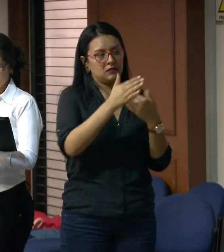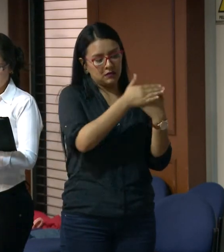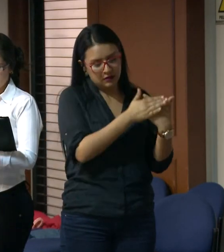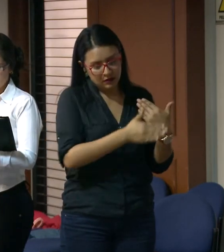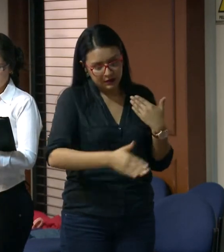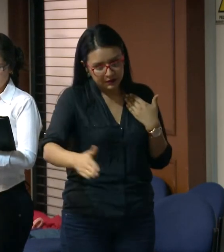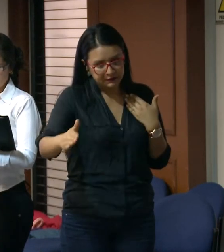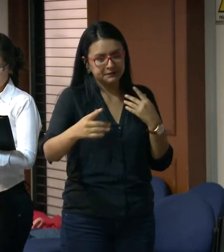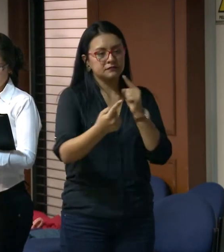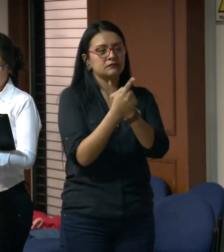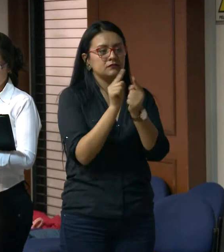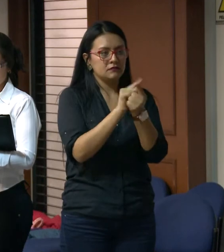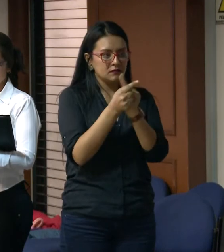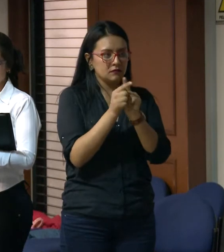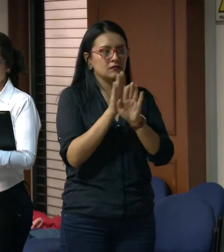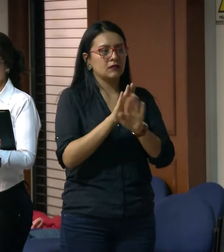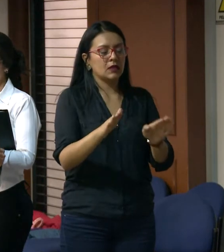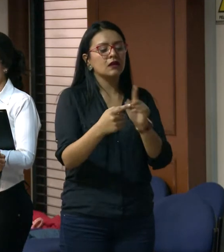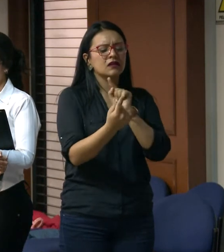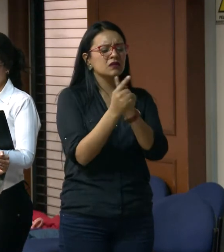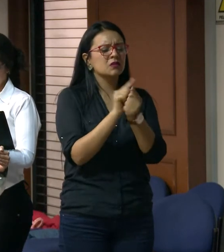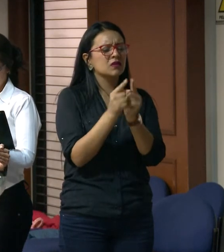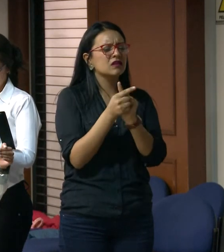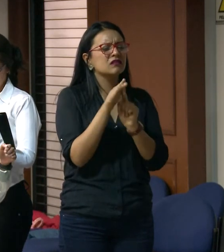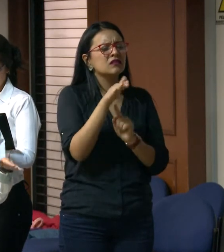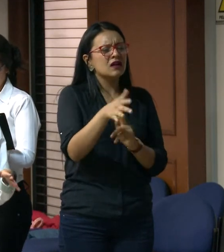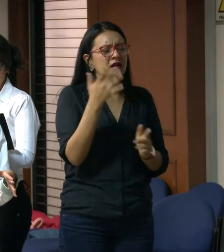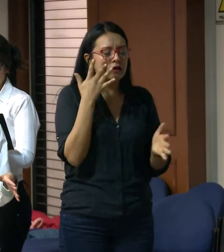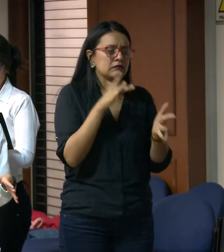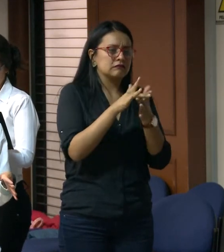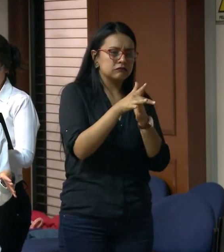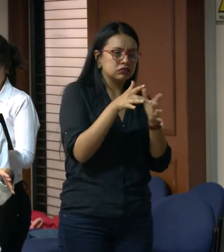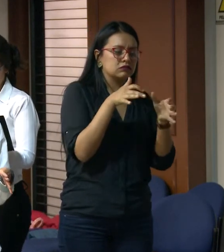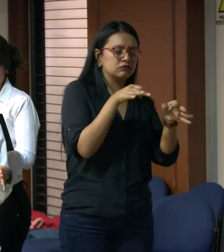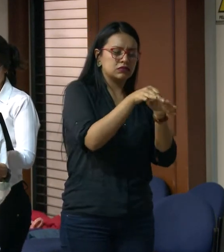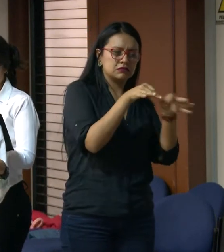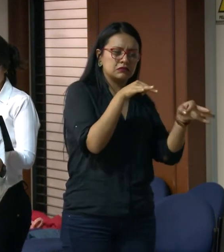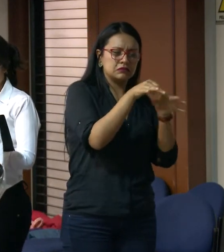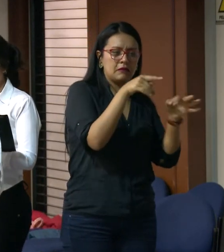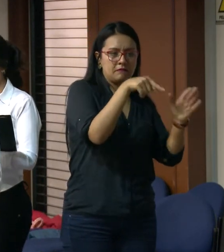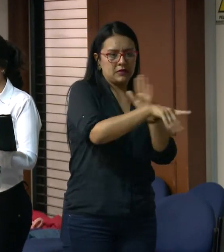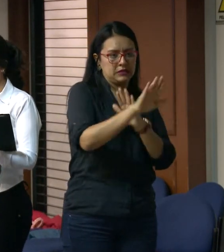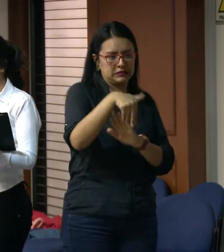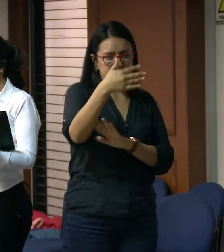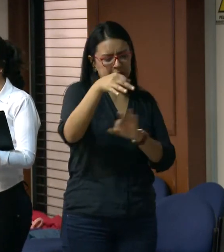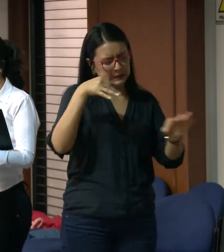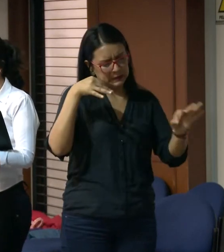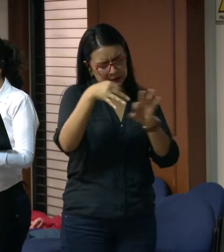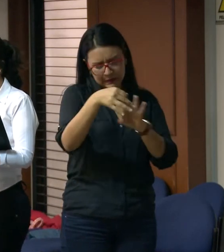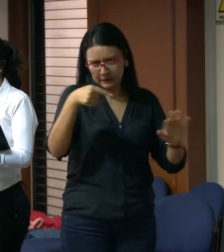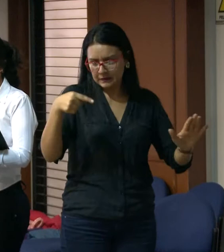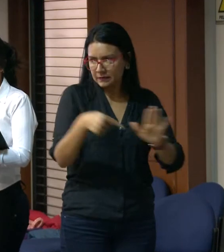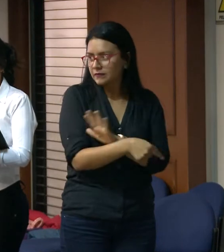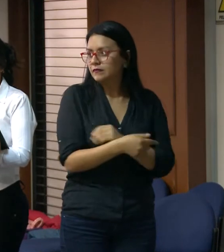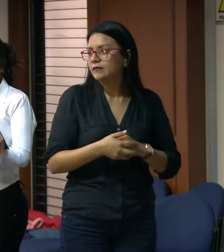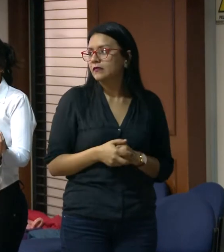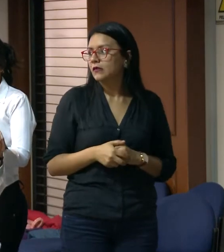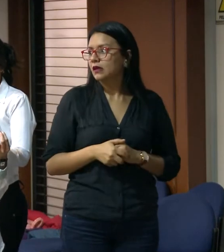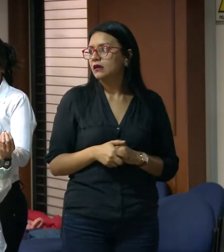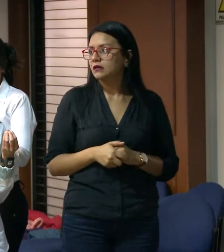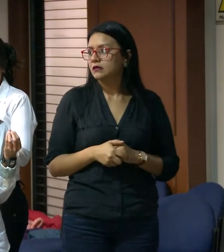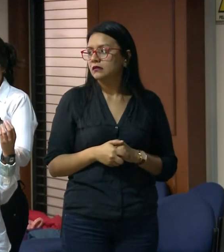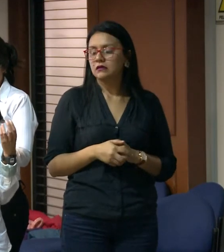los encuentros que tuvimos con ellos. Estos encuentros serán explicados a mayor profundidad más adelante, pero entonces